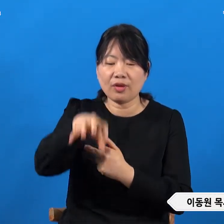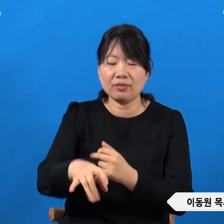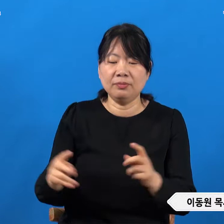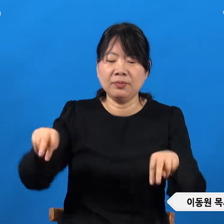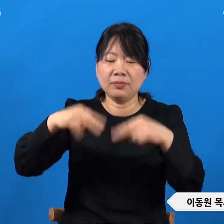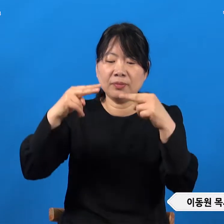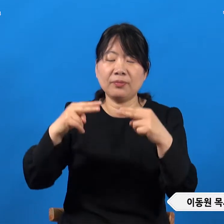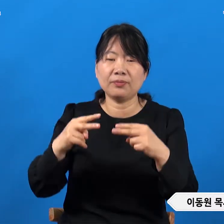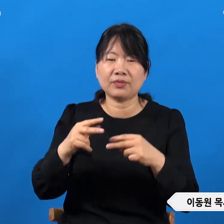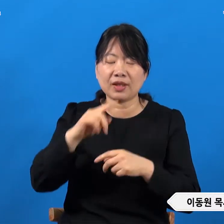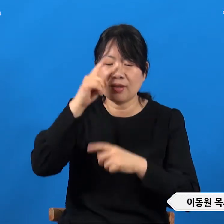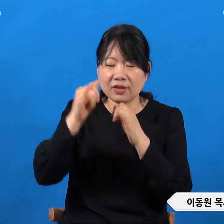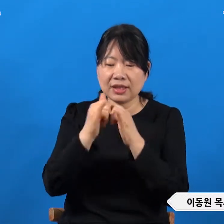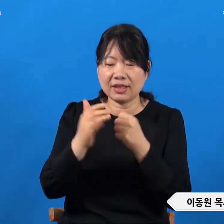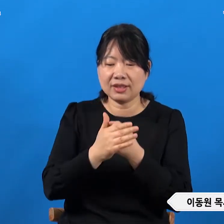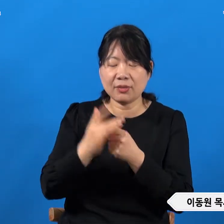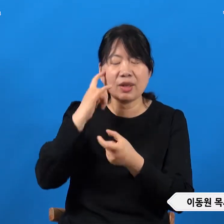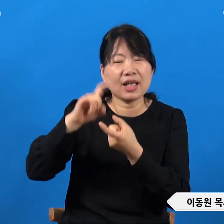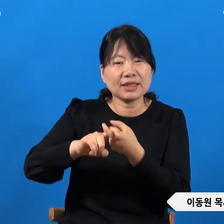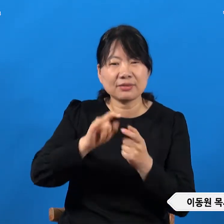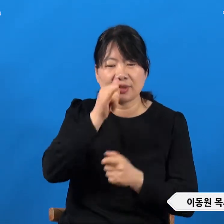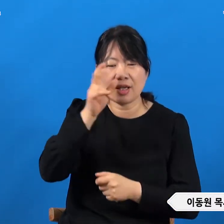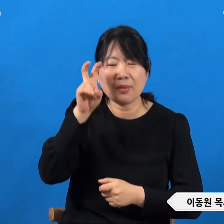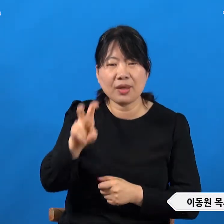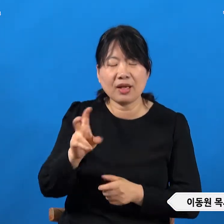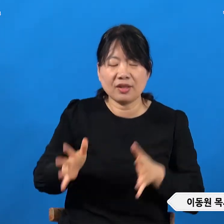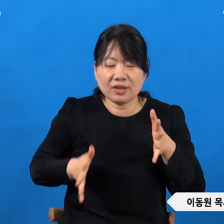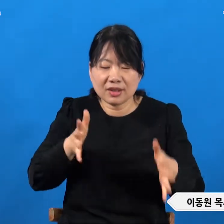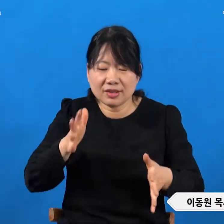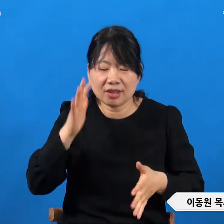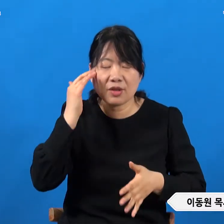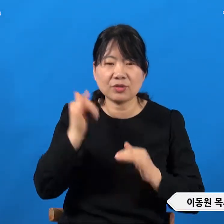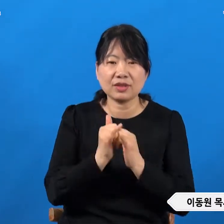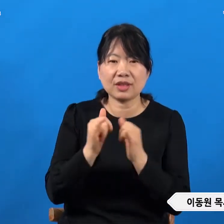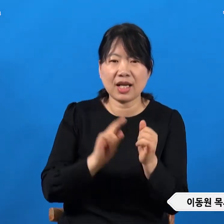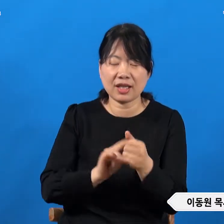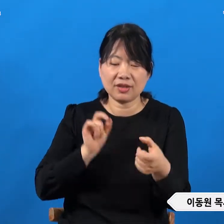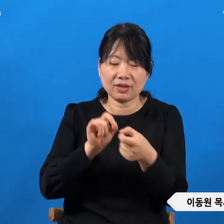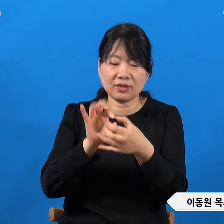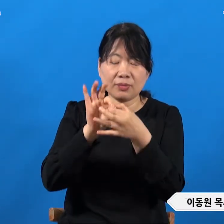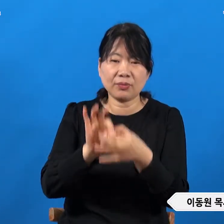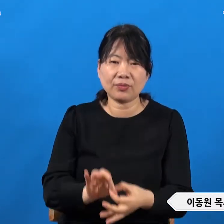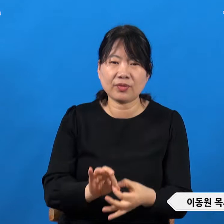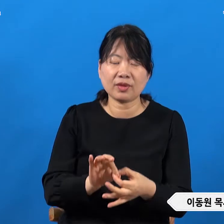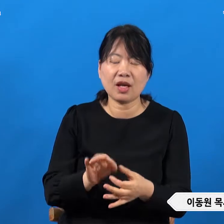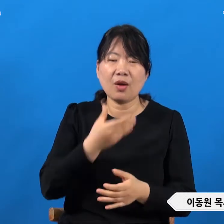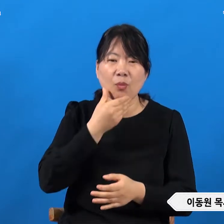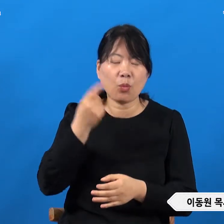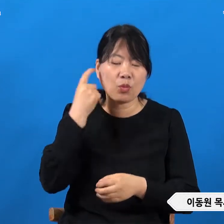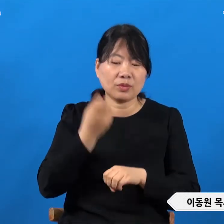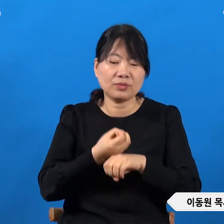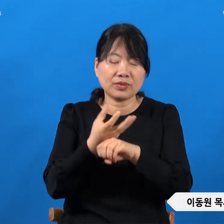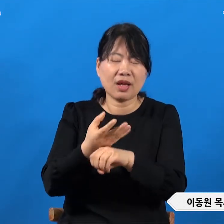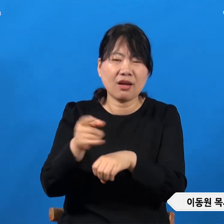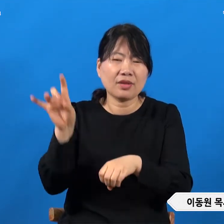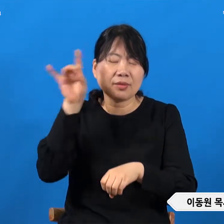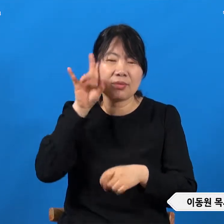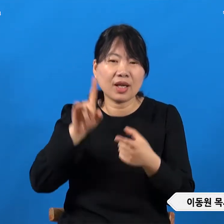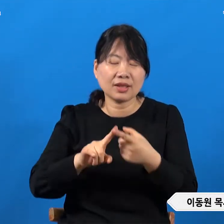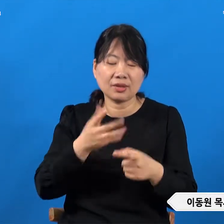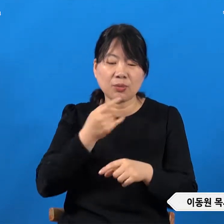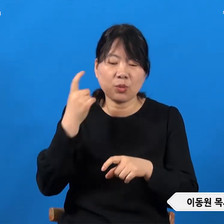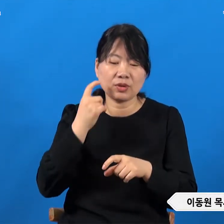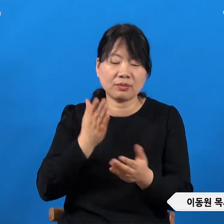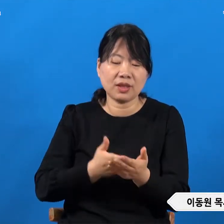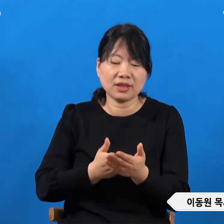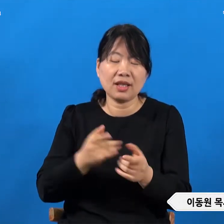됩니다. 서양 사람이니까 관심이 있었겠죠. 서툰 한국말로 접근하면서 그에게 복음을 전해요. 뜻밖의 이